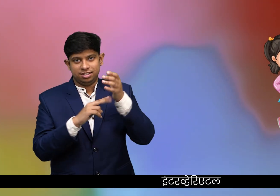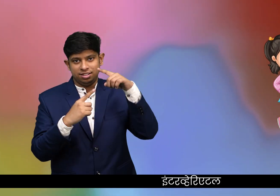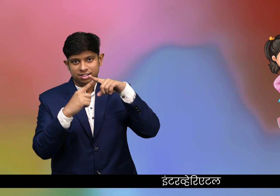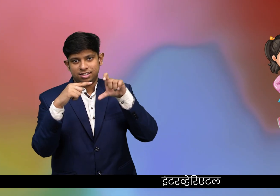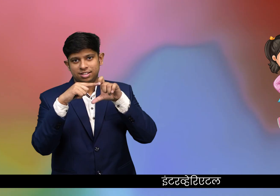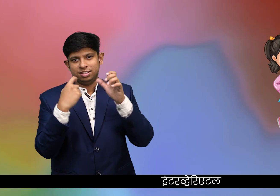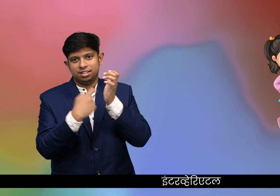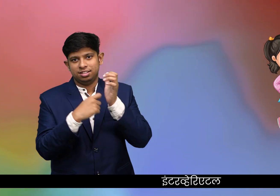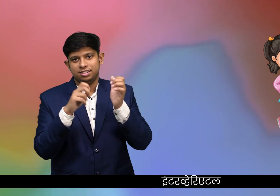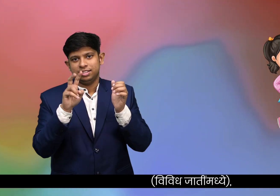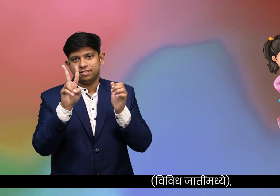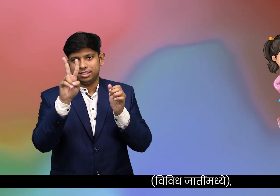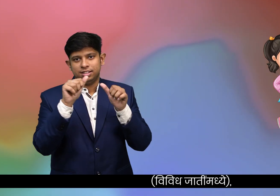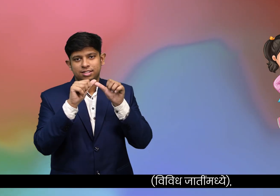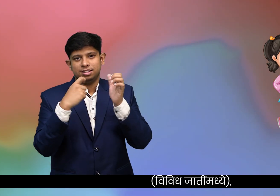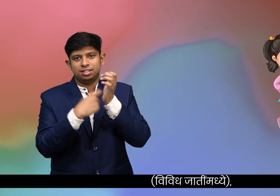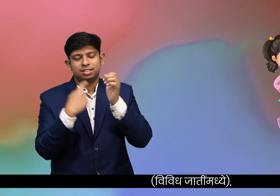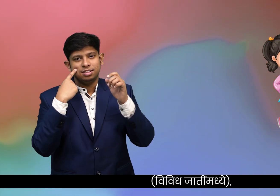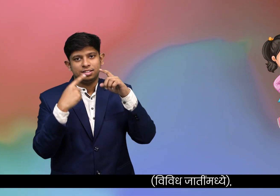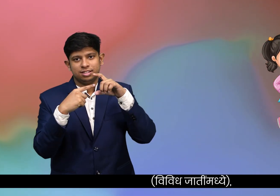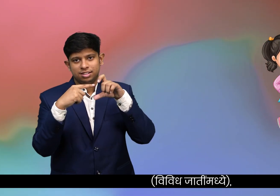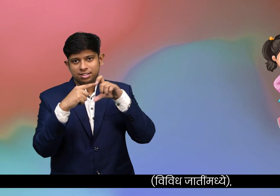इंटरव्हेरिएटल विविध जातींमध्ये.